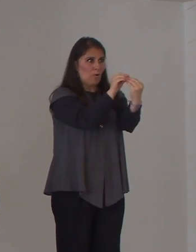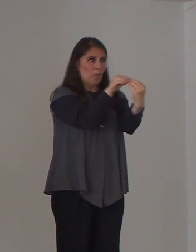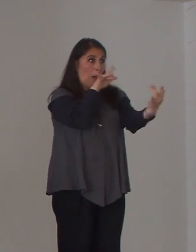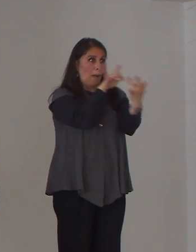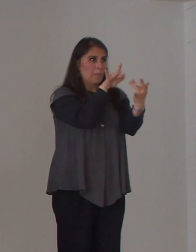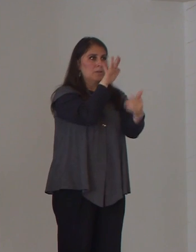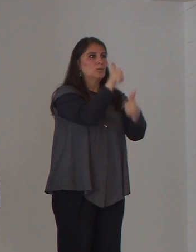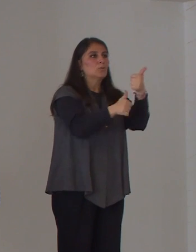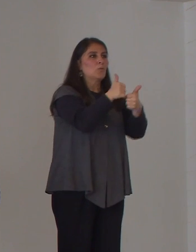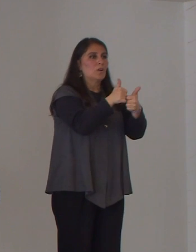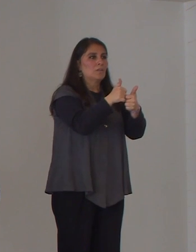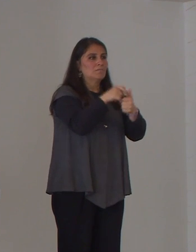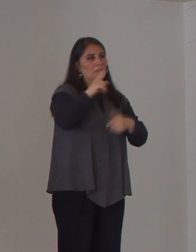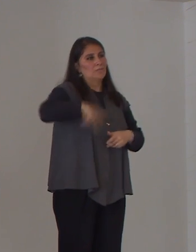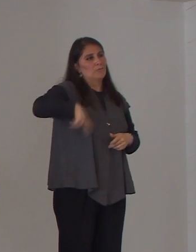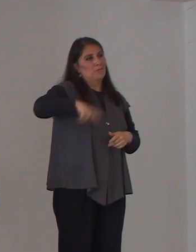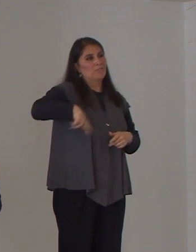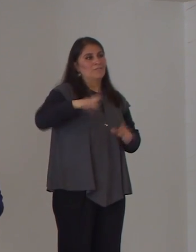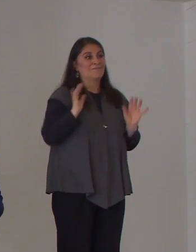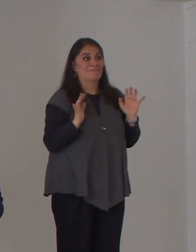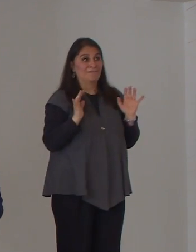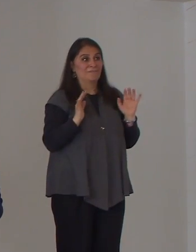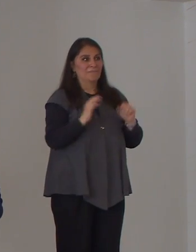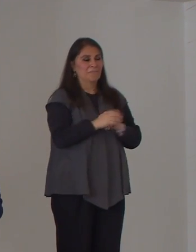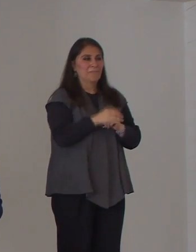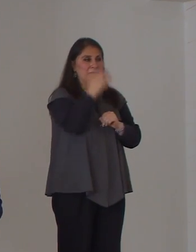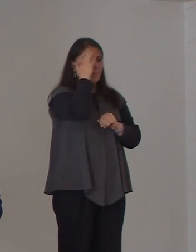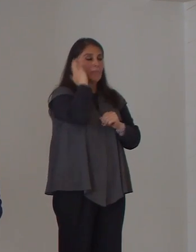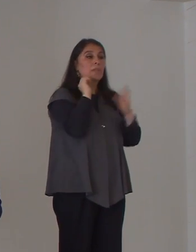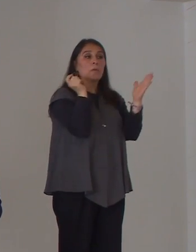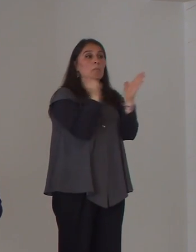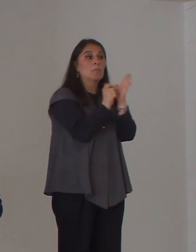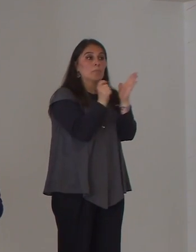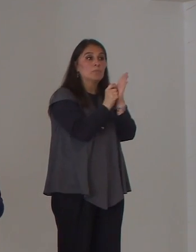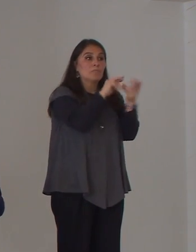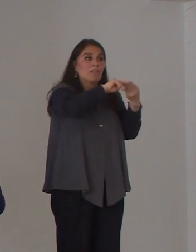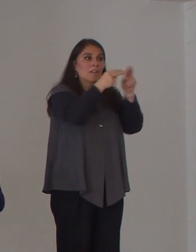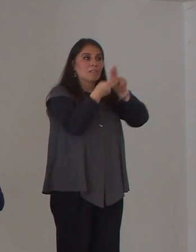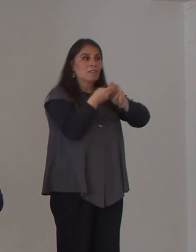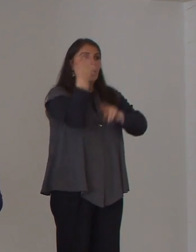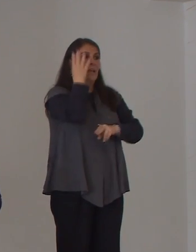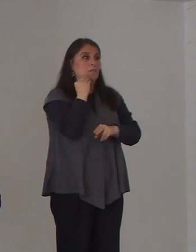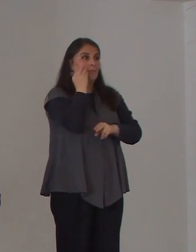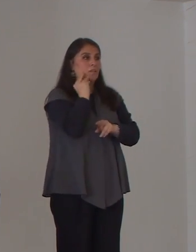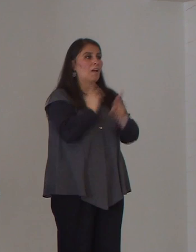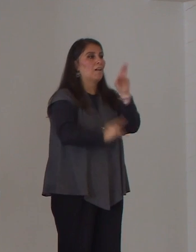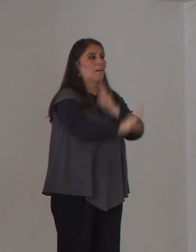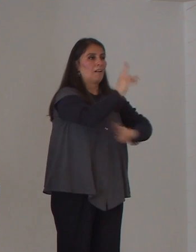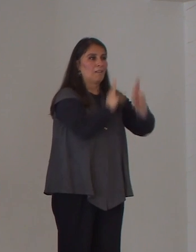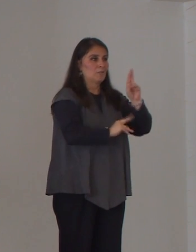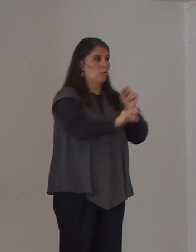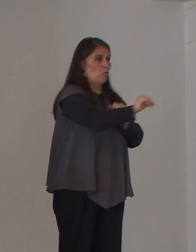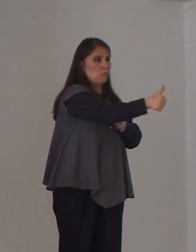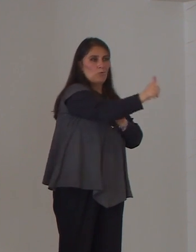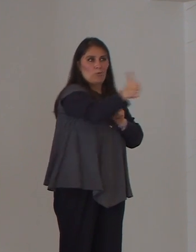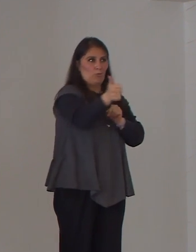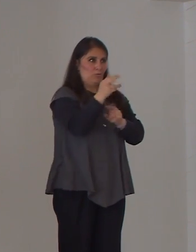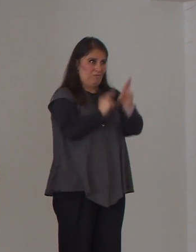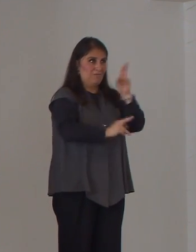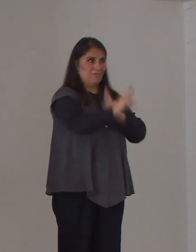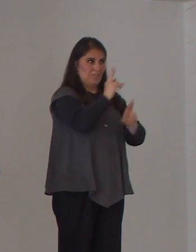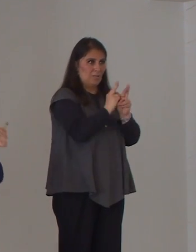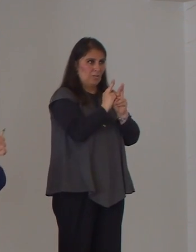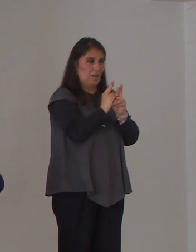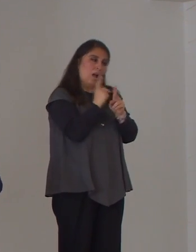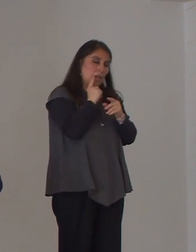conexión. Ese punto de conexión tenía que ver con una experiencia en el trato con otros que en una mínima